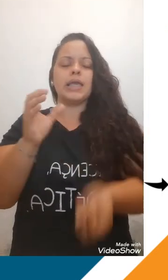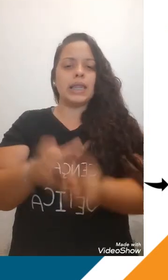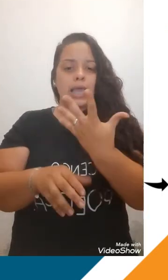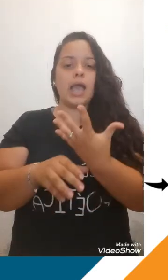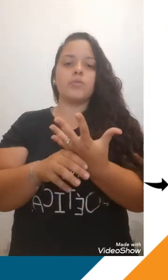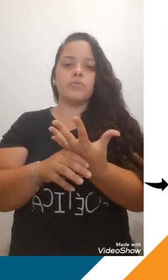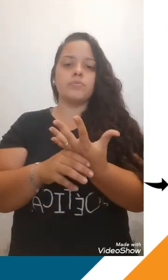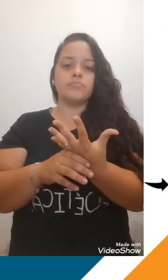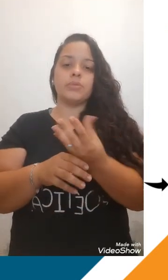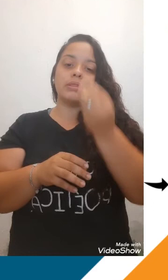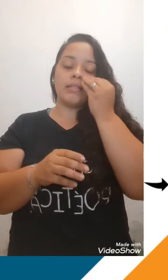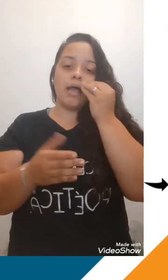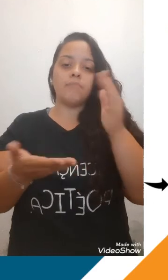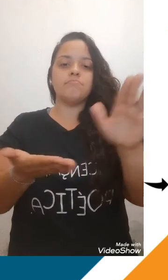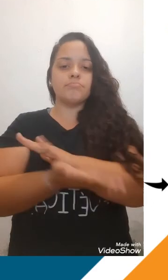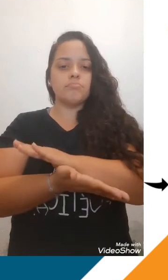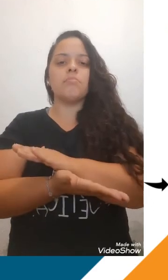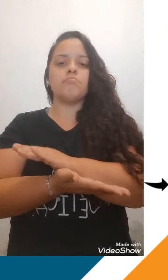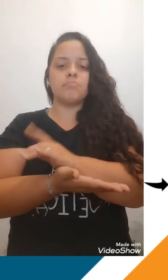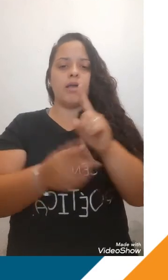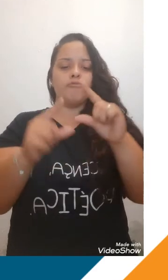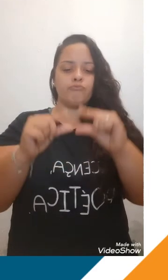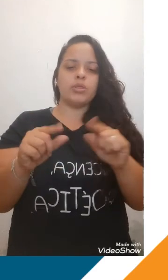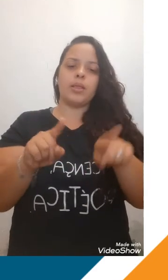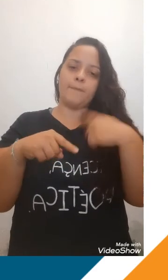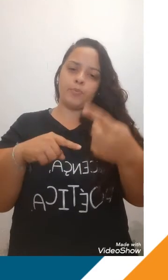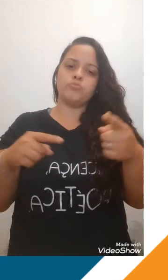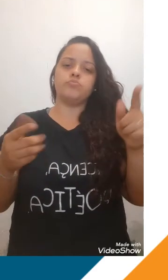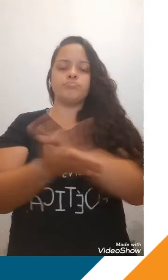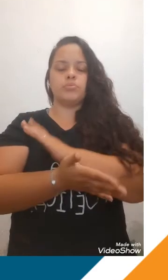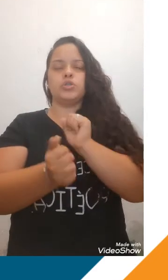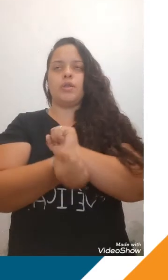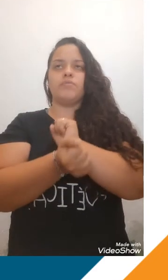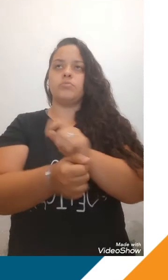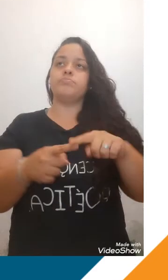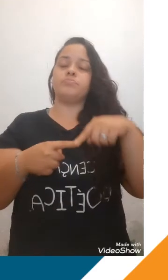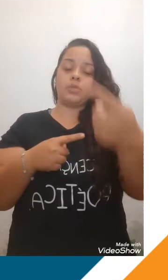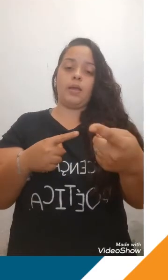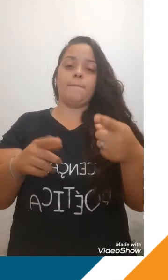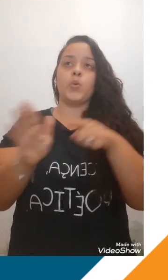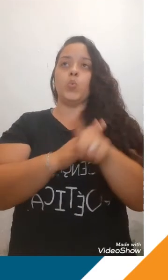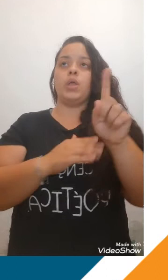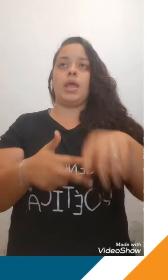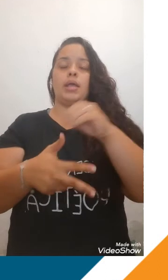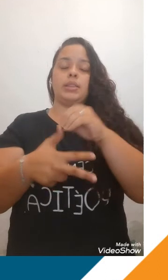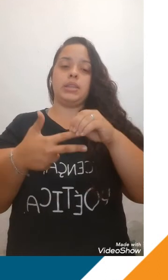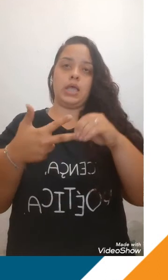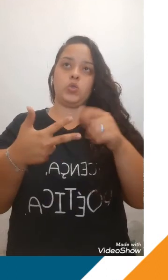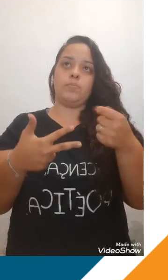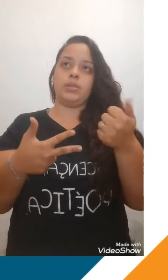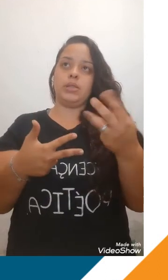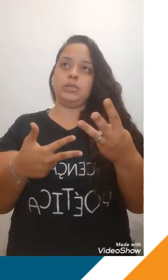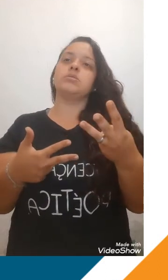para a extinção e posteriormente a abolição da escravidão. A próxima questão é a questão do Enem 2013 e que